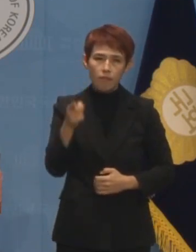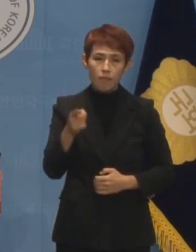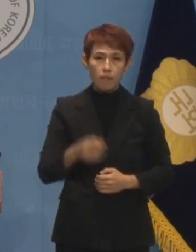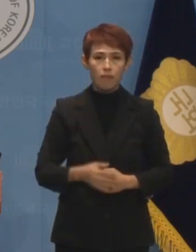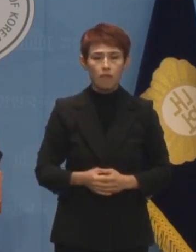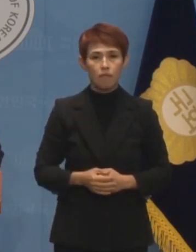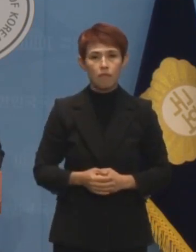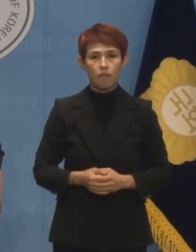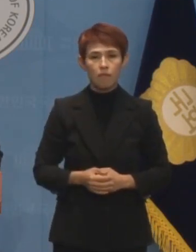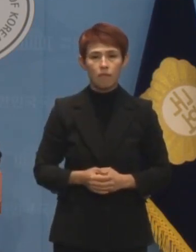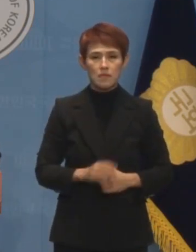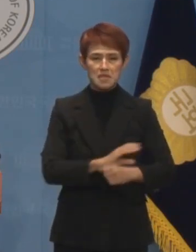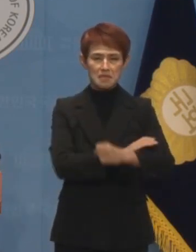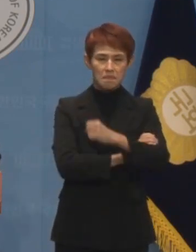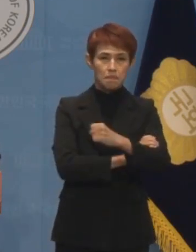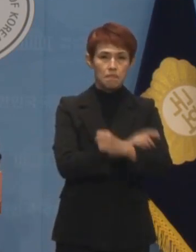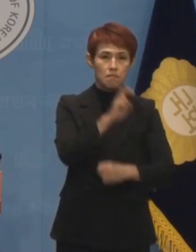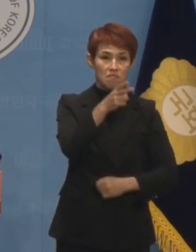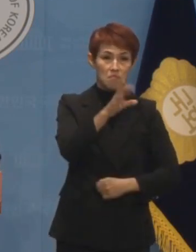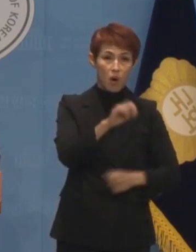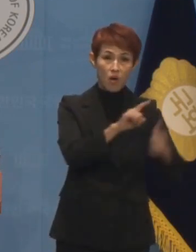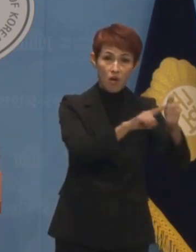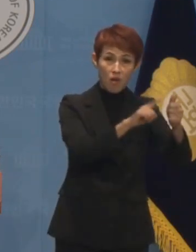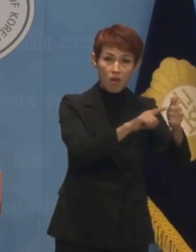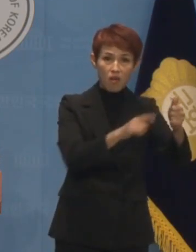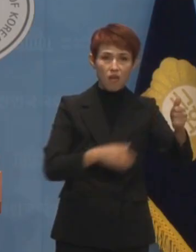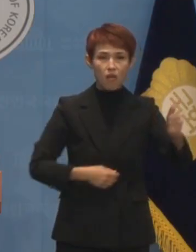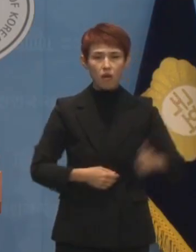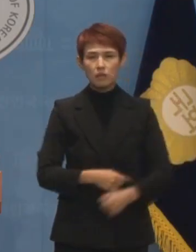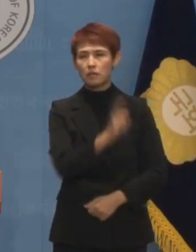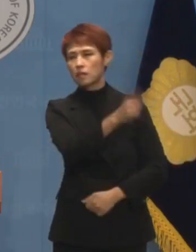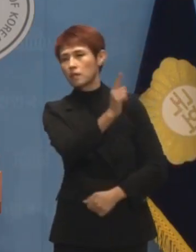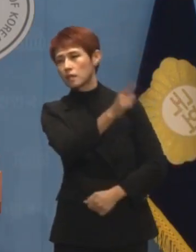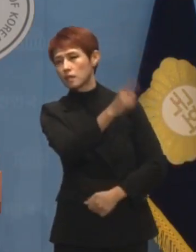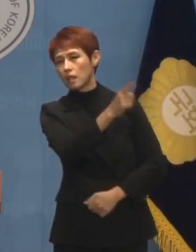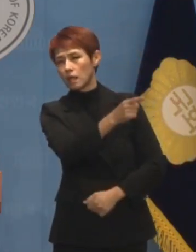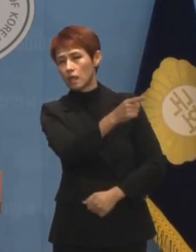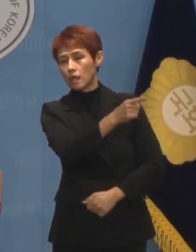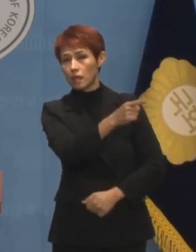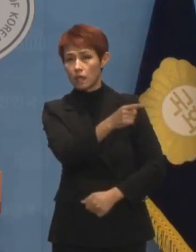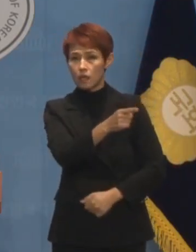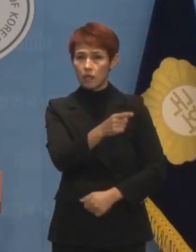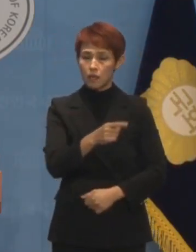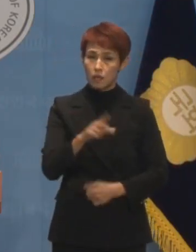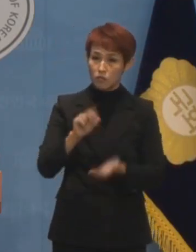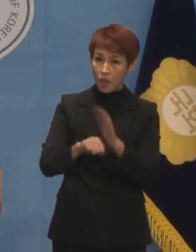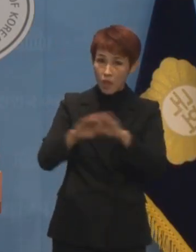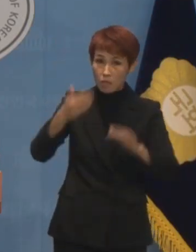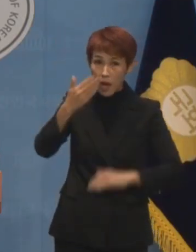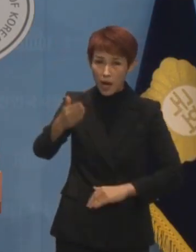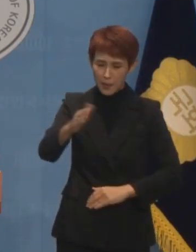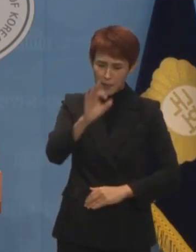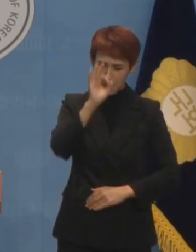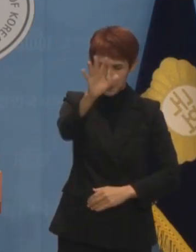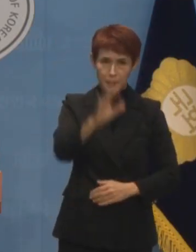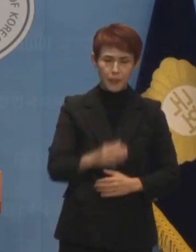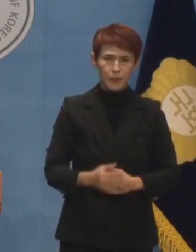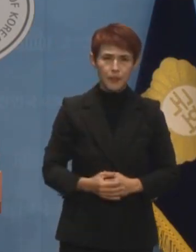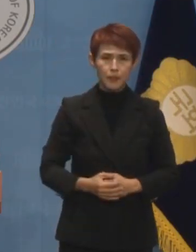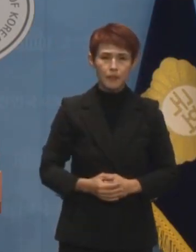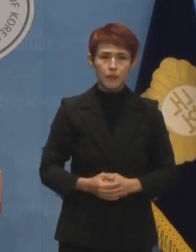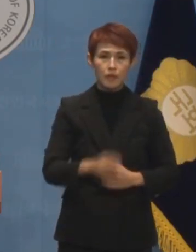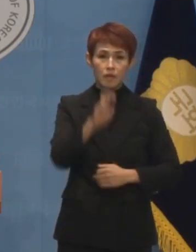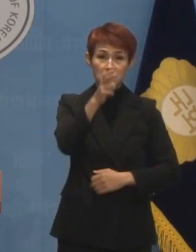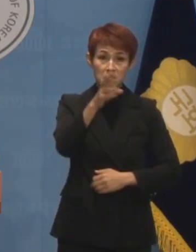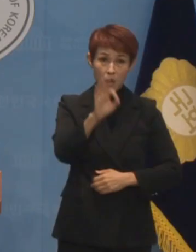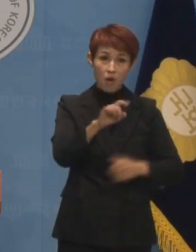누가 봐도 비선 실세였던 명태균 씨를 무작정 깎아내린다고 의혹이 해소될 리는 없습니다.